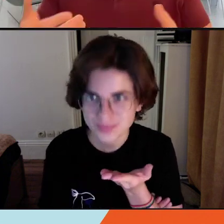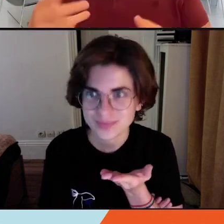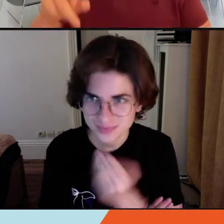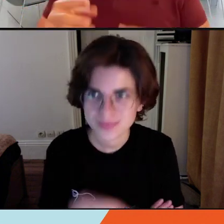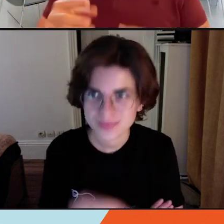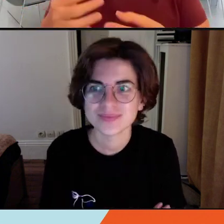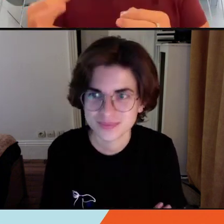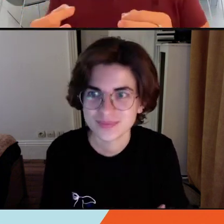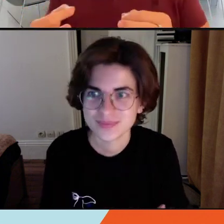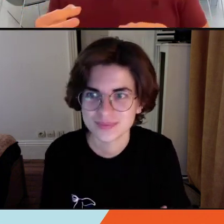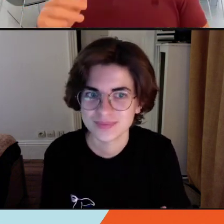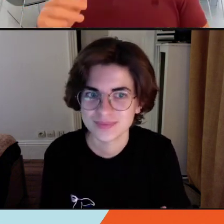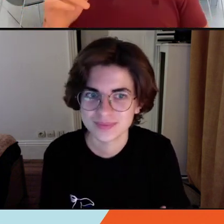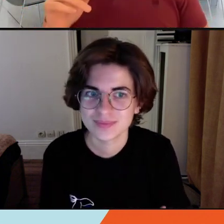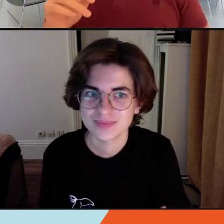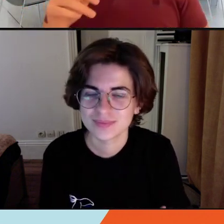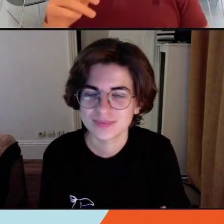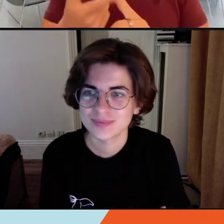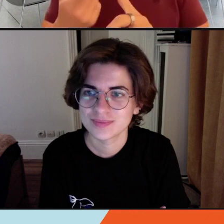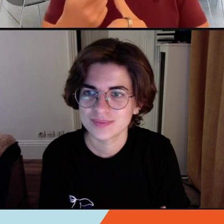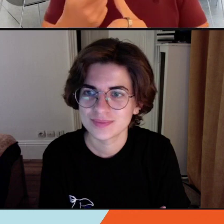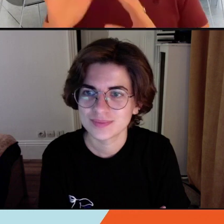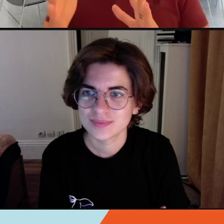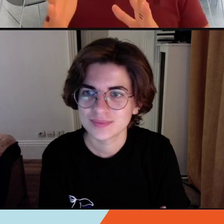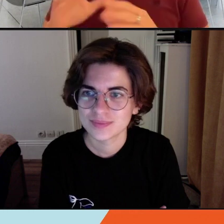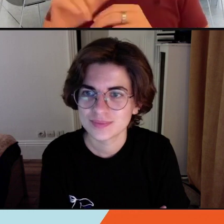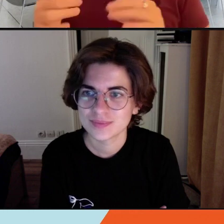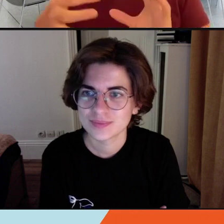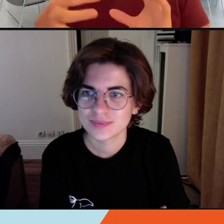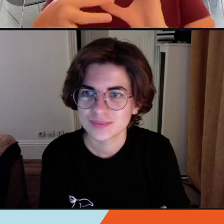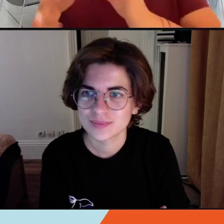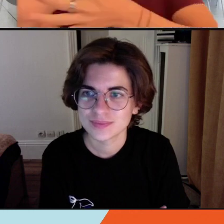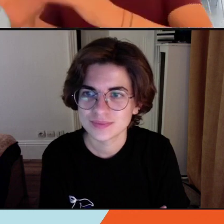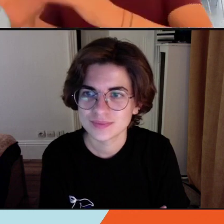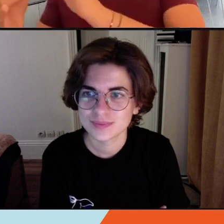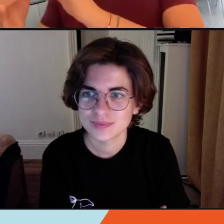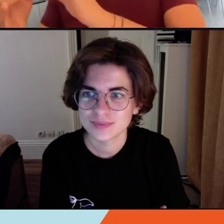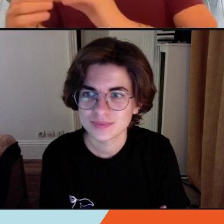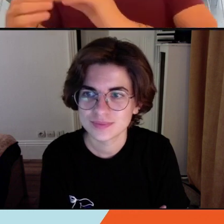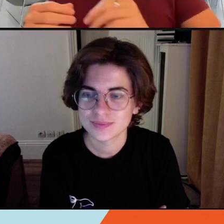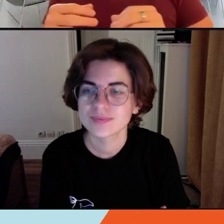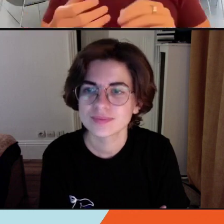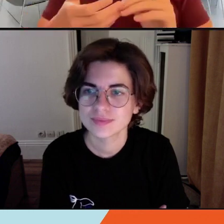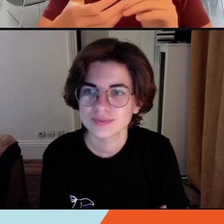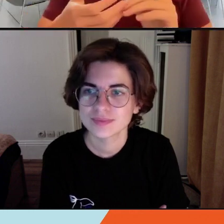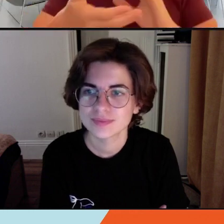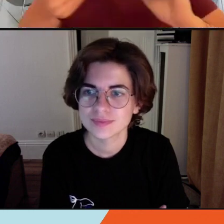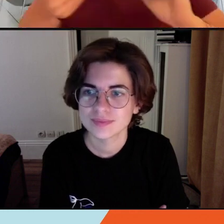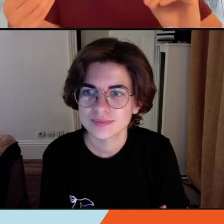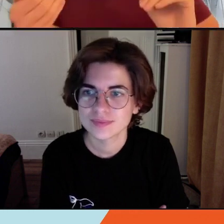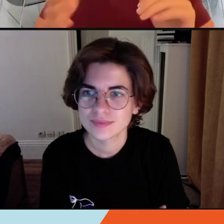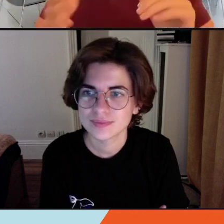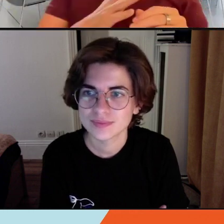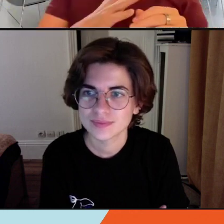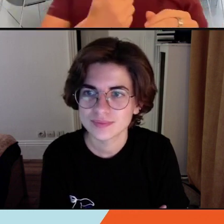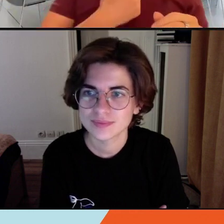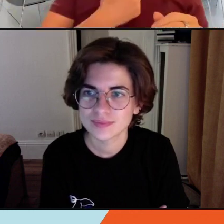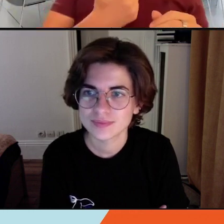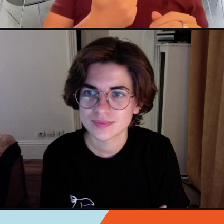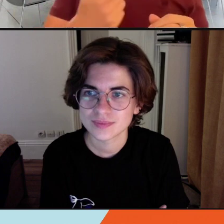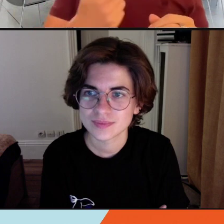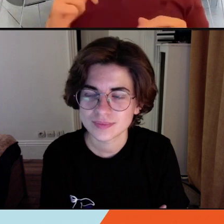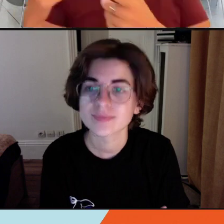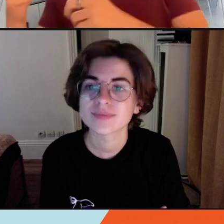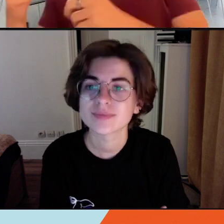la solution. Et ce qui est important, c'est comment tu fais la transition entre le relais, entre l'autonomie